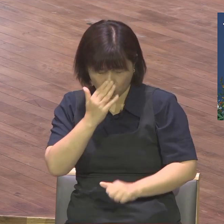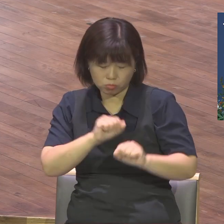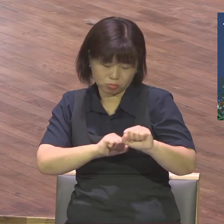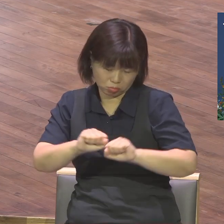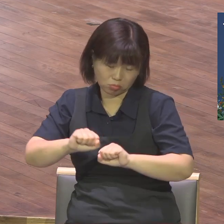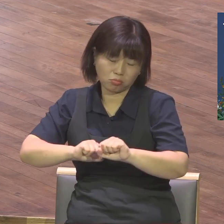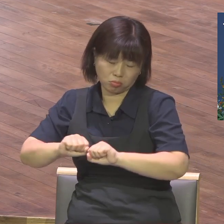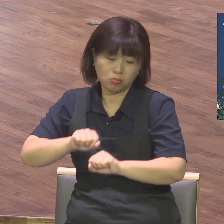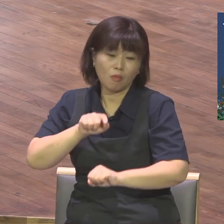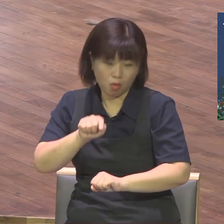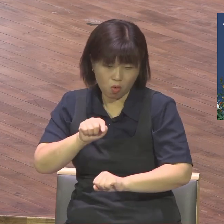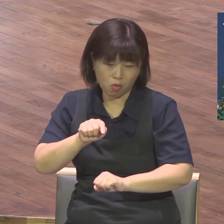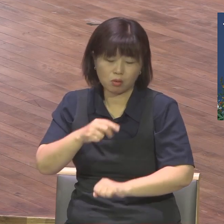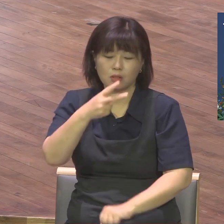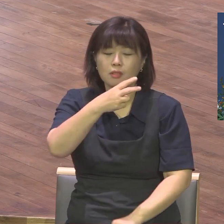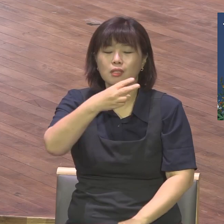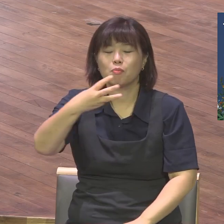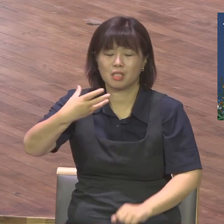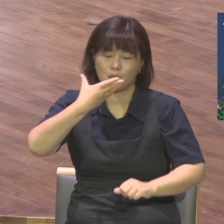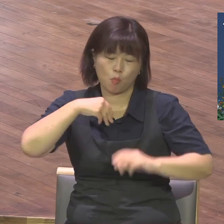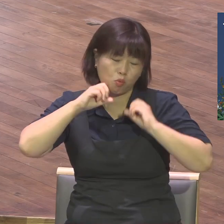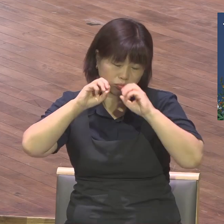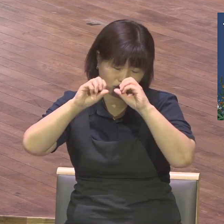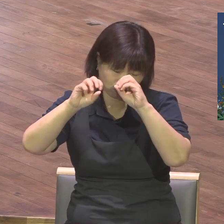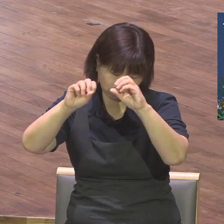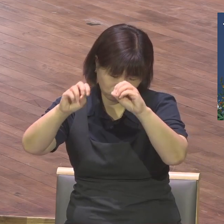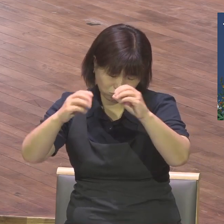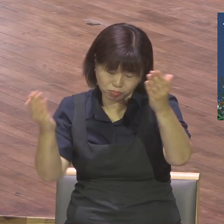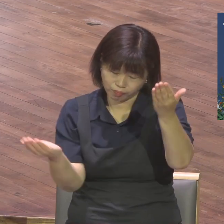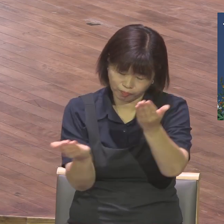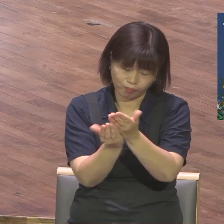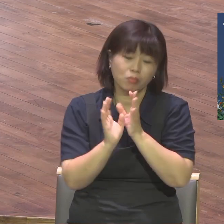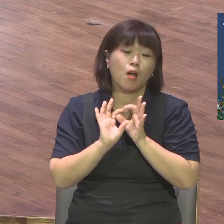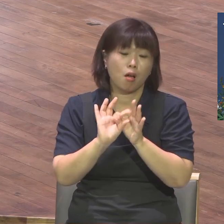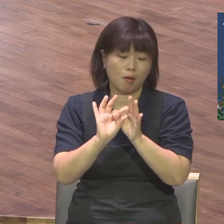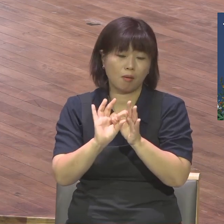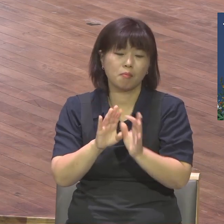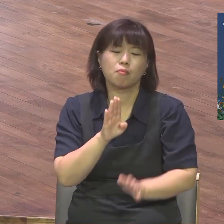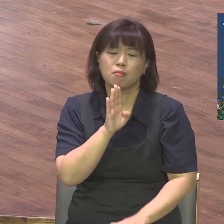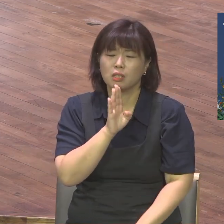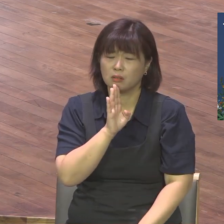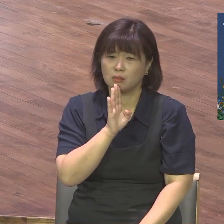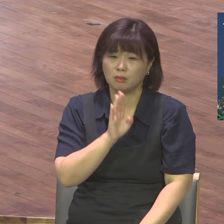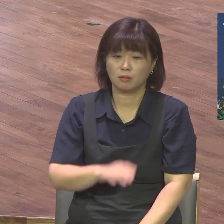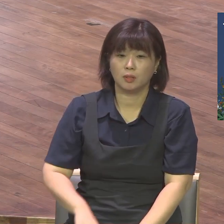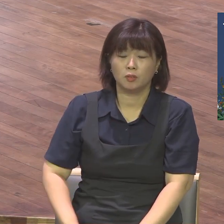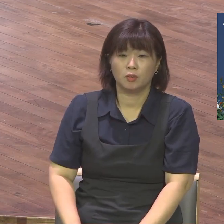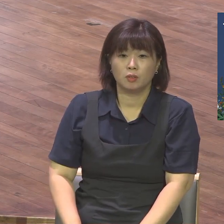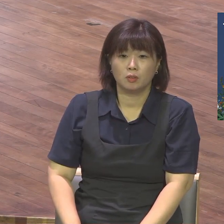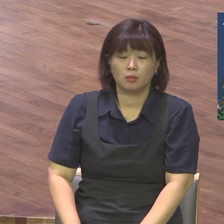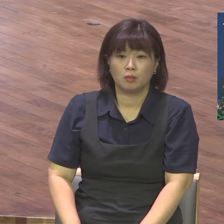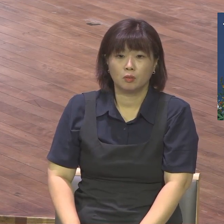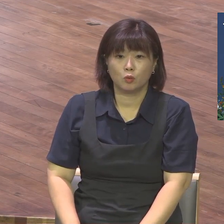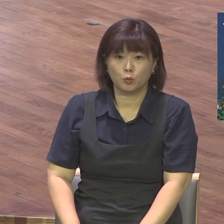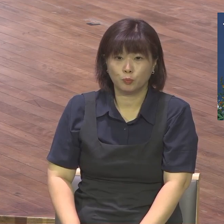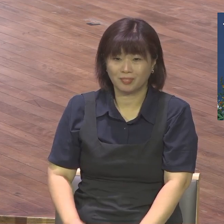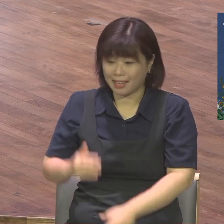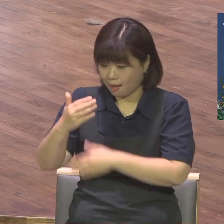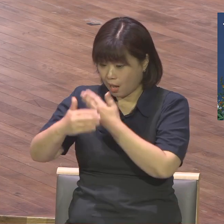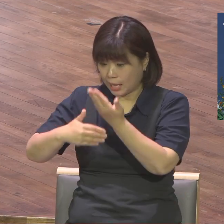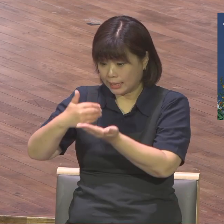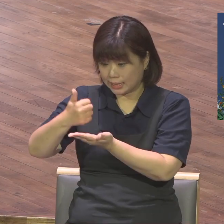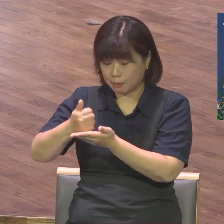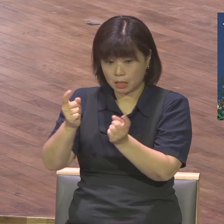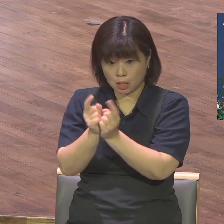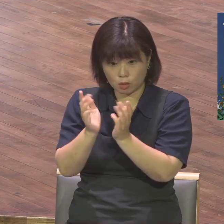맡겨진 직분에 우리가 완전 하나 된 원리스 축복을 누려야 되는데, 하나님께서 여러분을 부르셨고 여러분에게